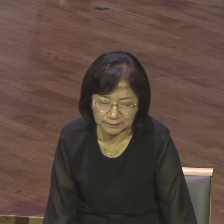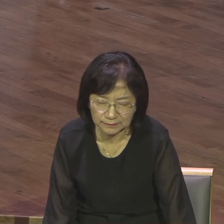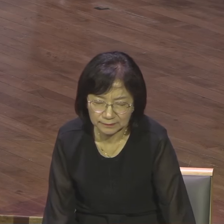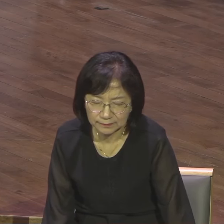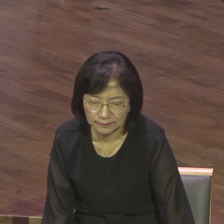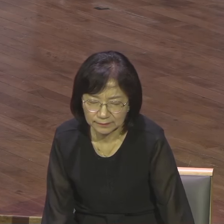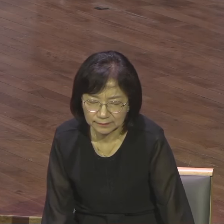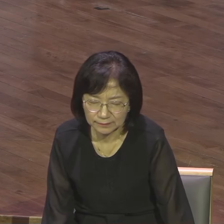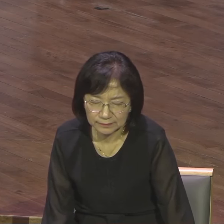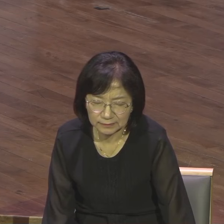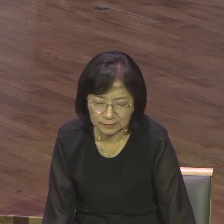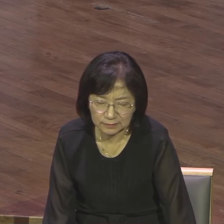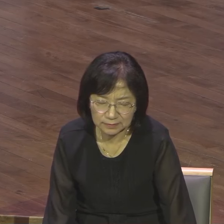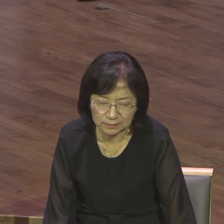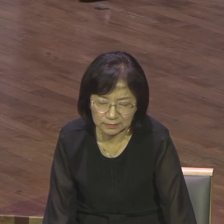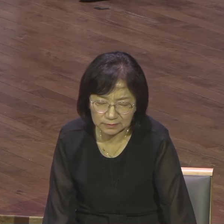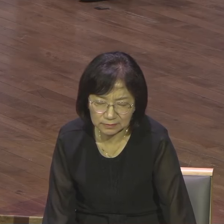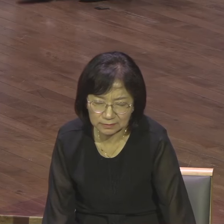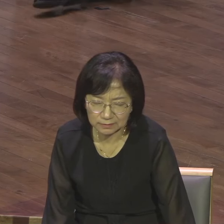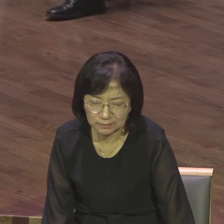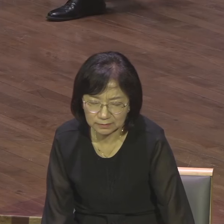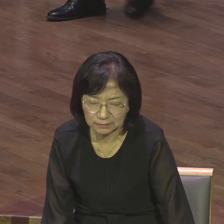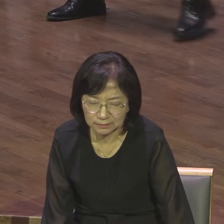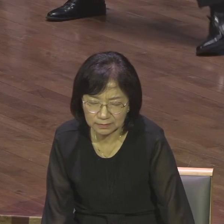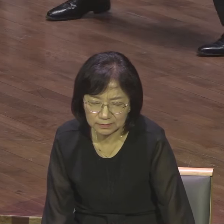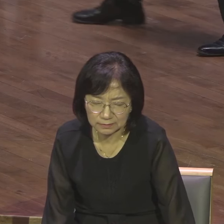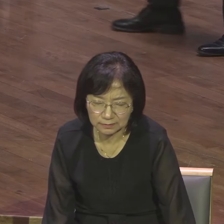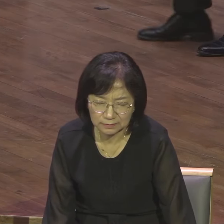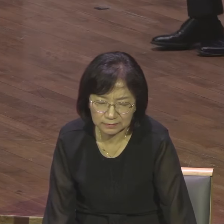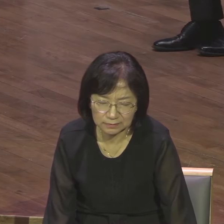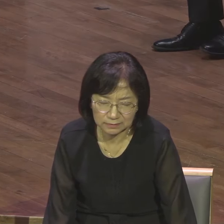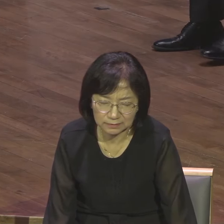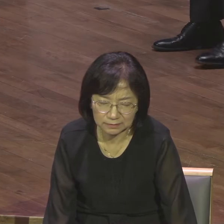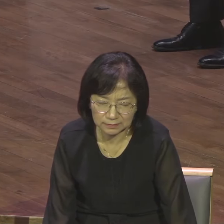초월해서 누릴 수 있도록 시켜서 내버려